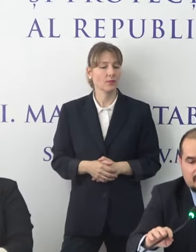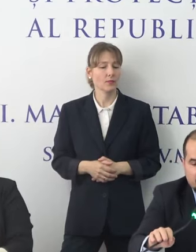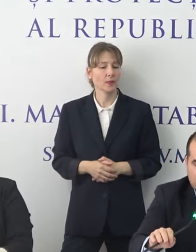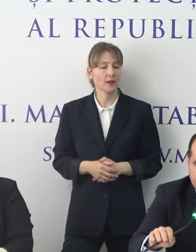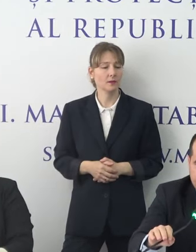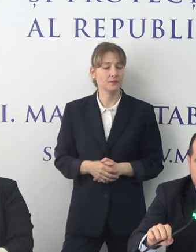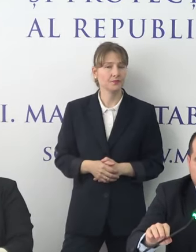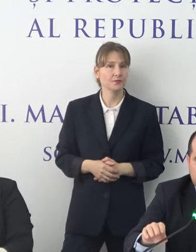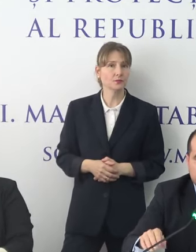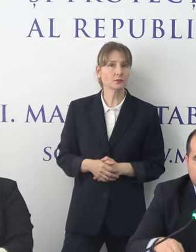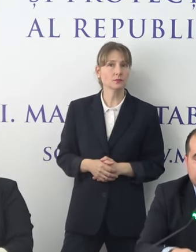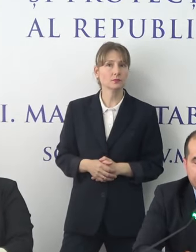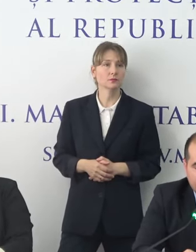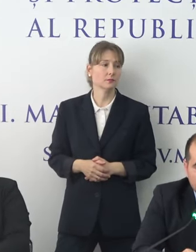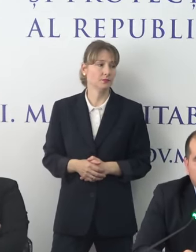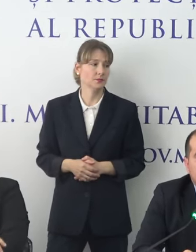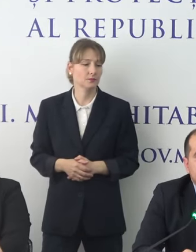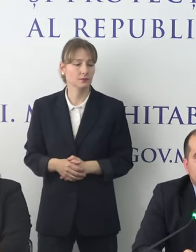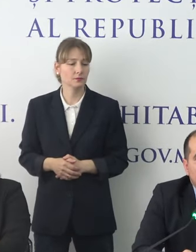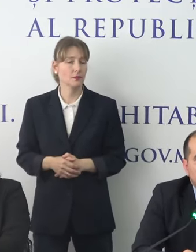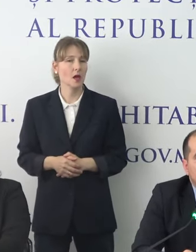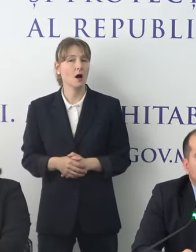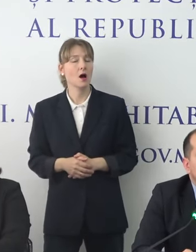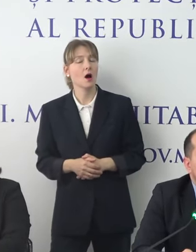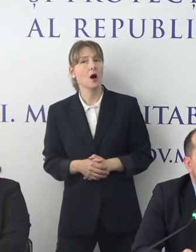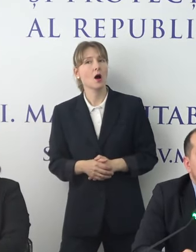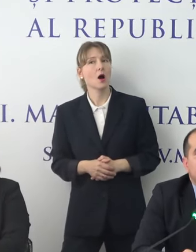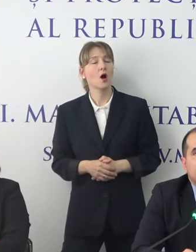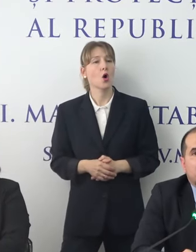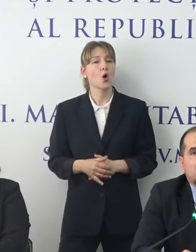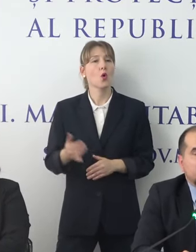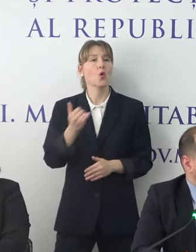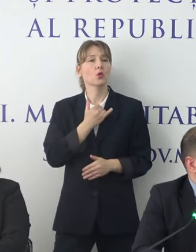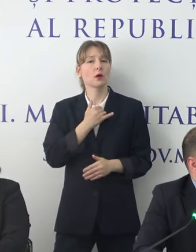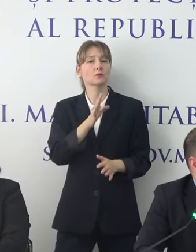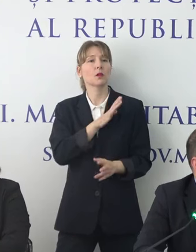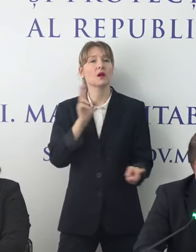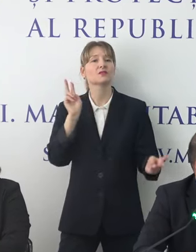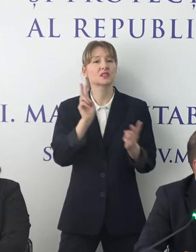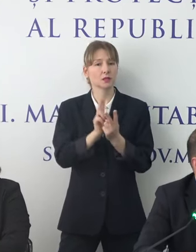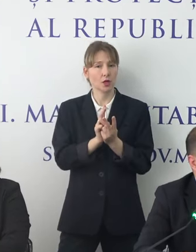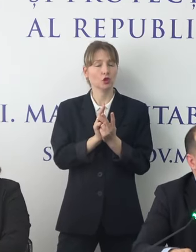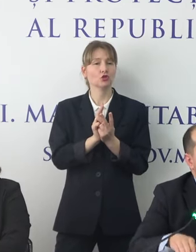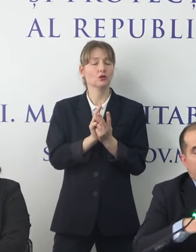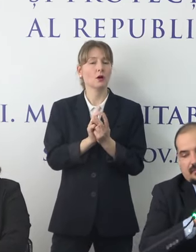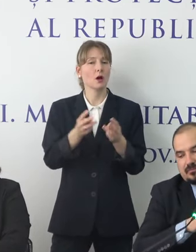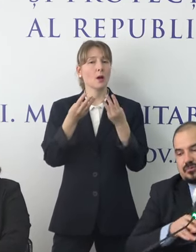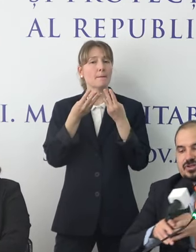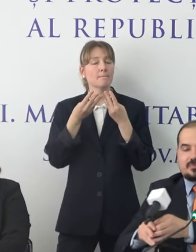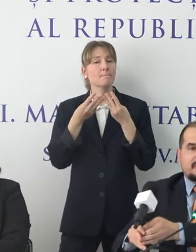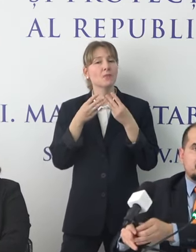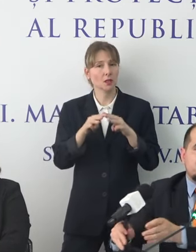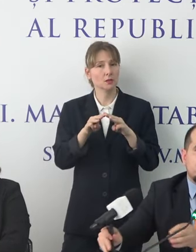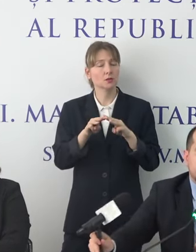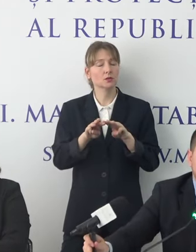Mersi mult! Eu doar am să închei în faptul că recent am avut o întâlnire bilaterală cu ministra